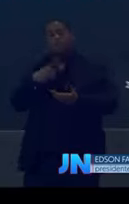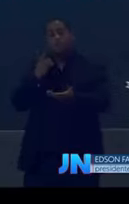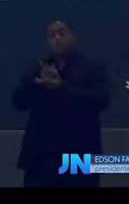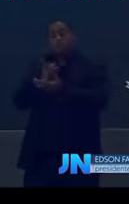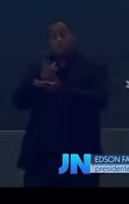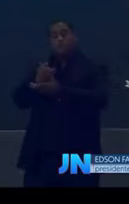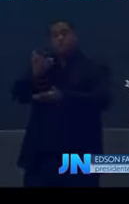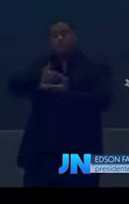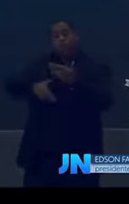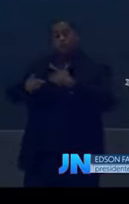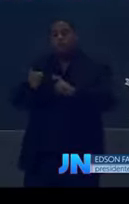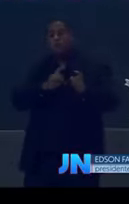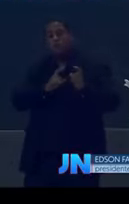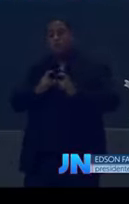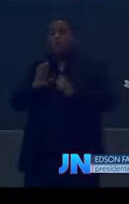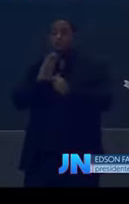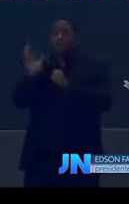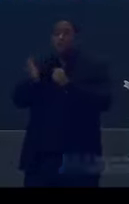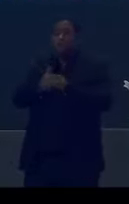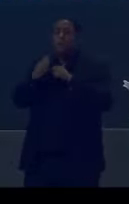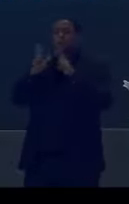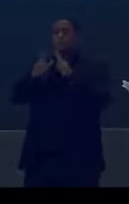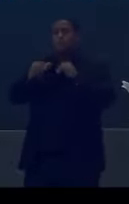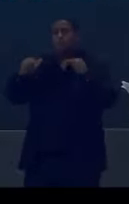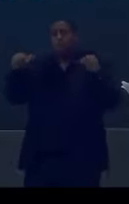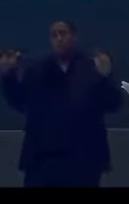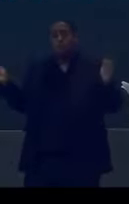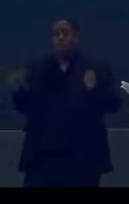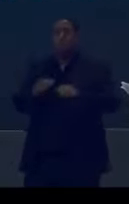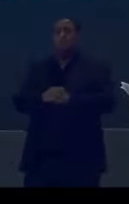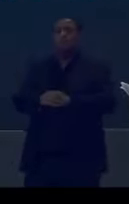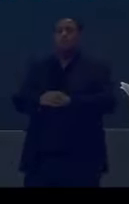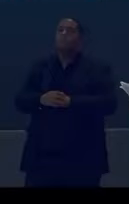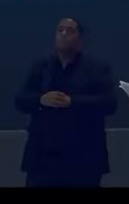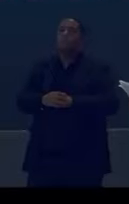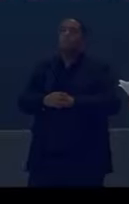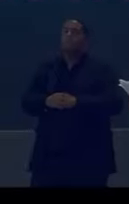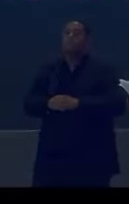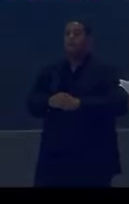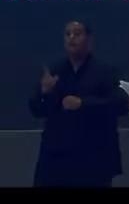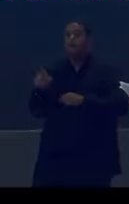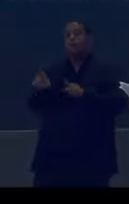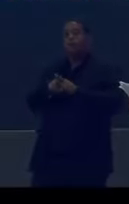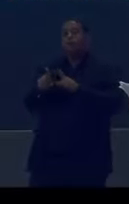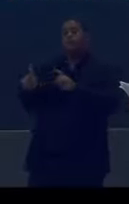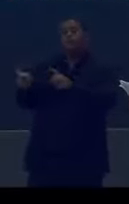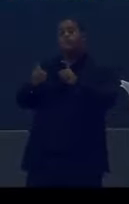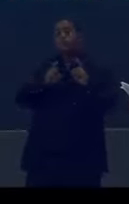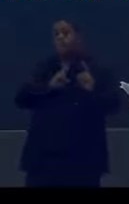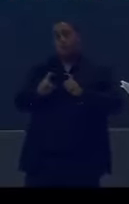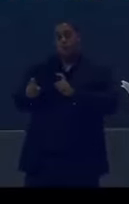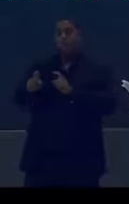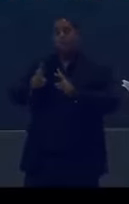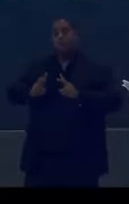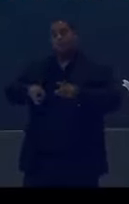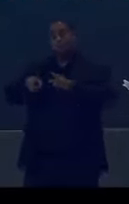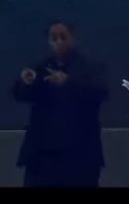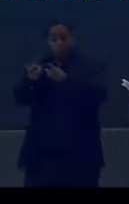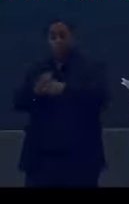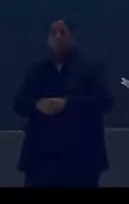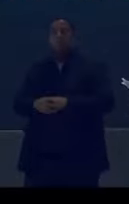sempre. Omissão, nunca e jamais. Diálogo, sim e